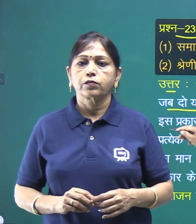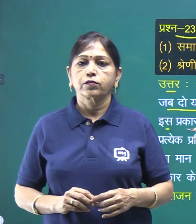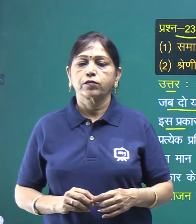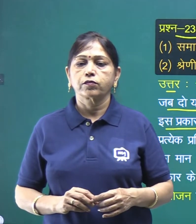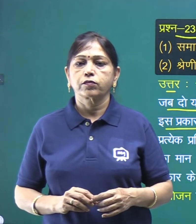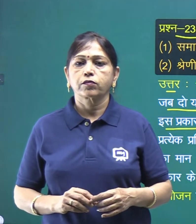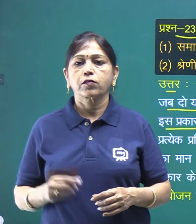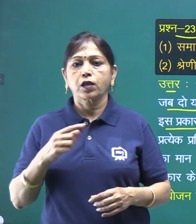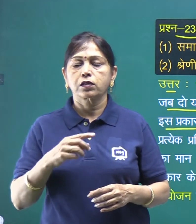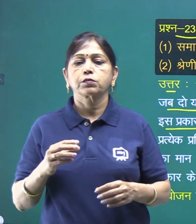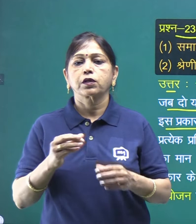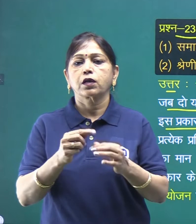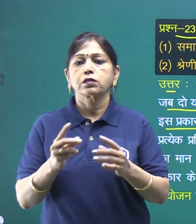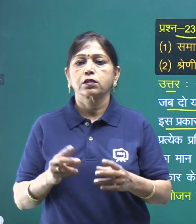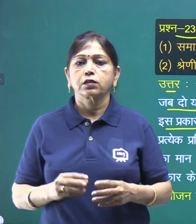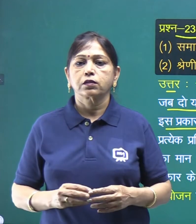इस प्रकार से